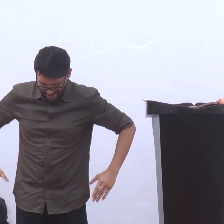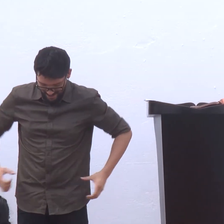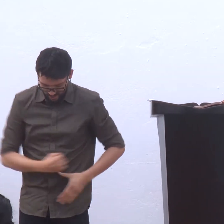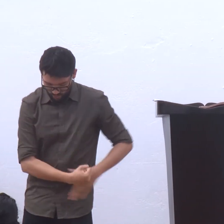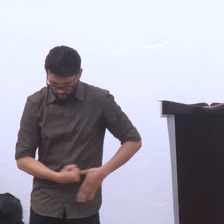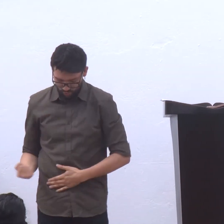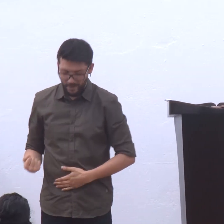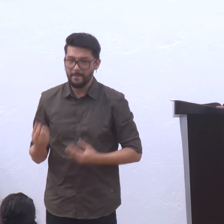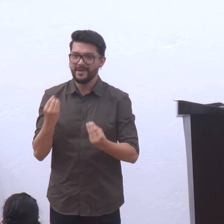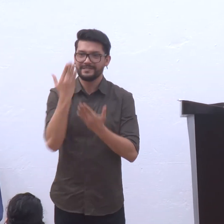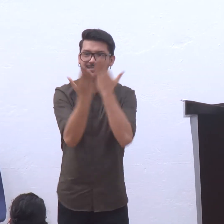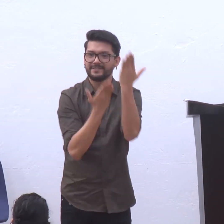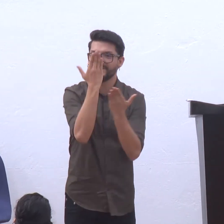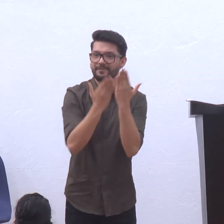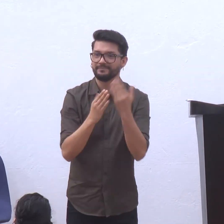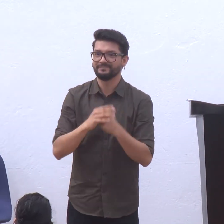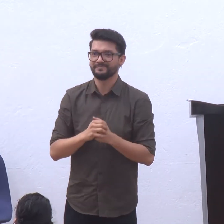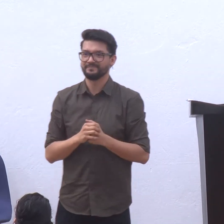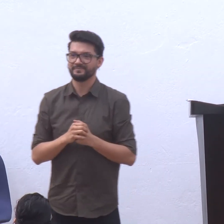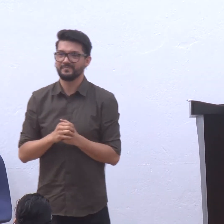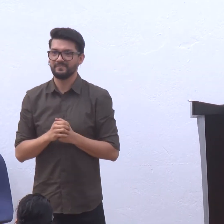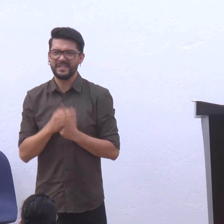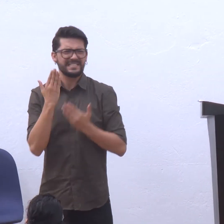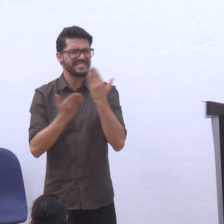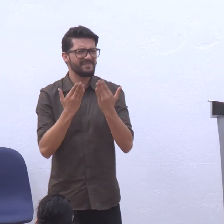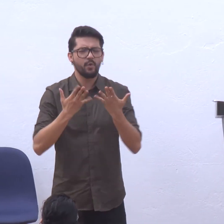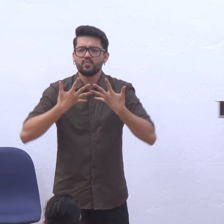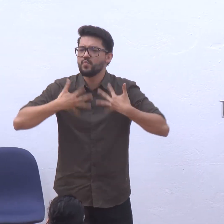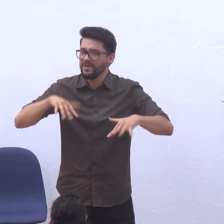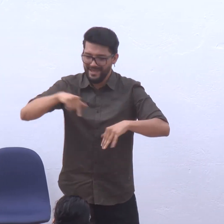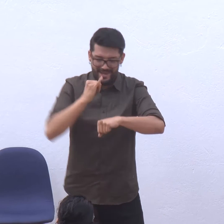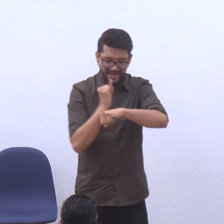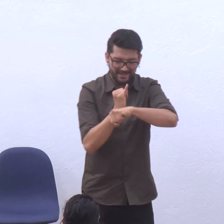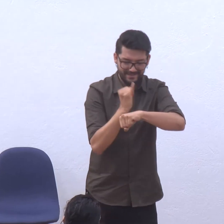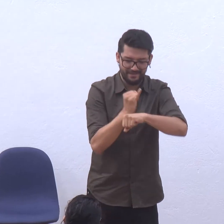parte de los lomos, el servicio, el trabajo.